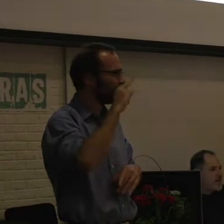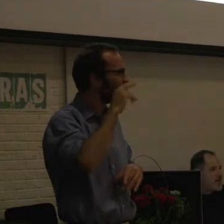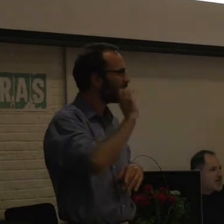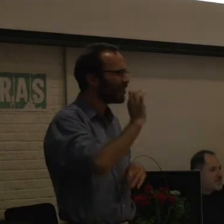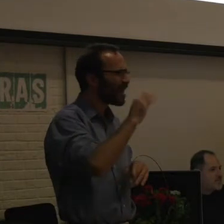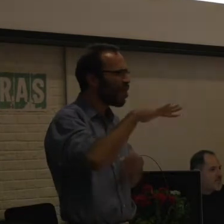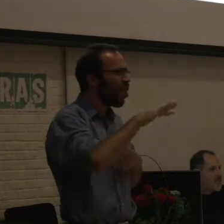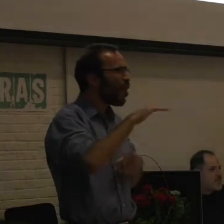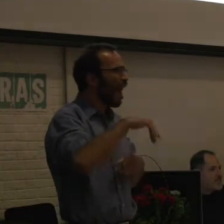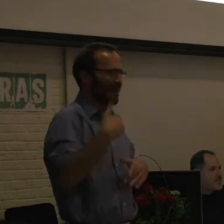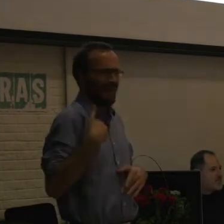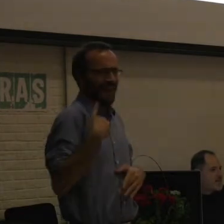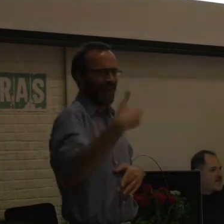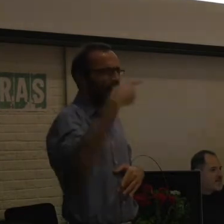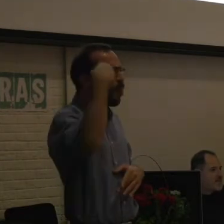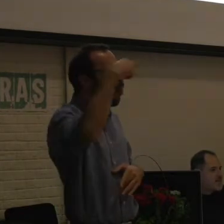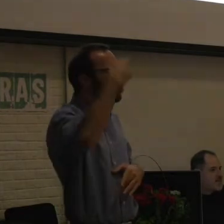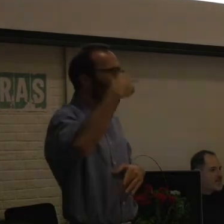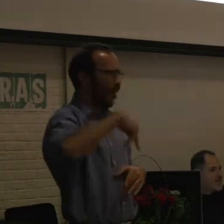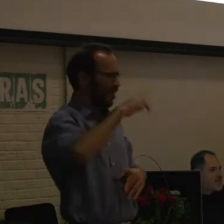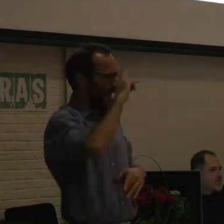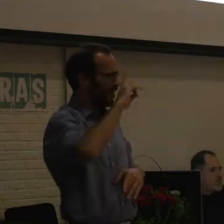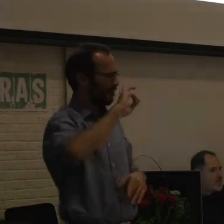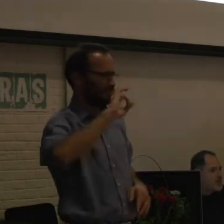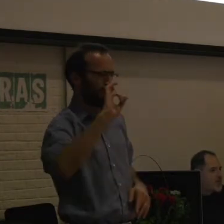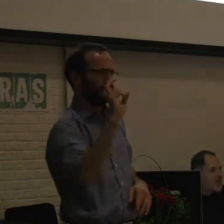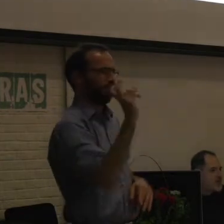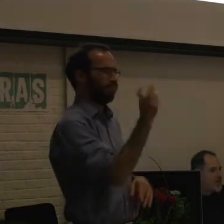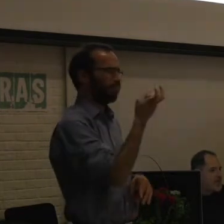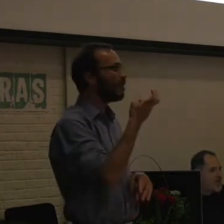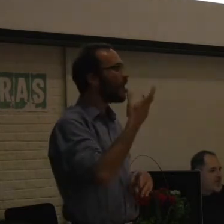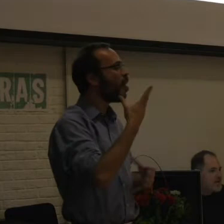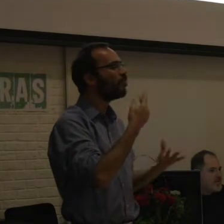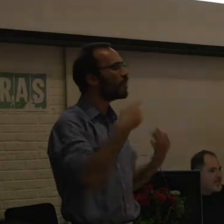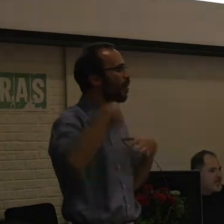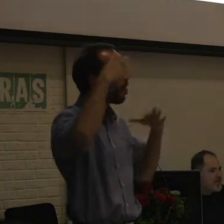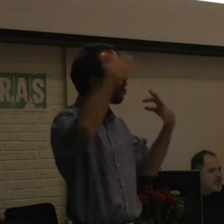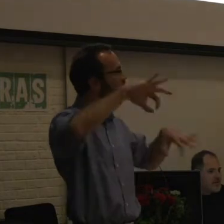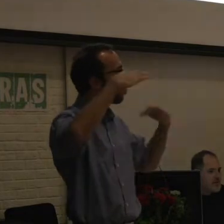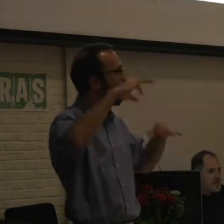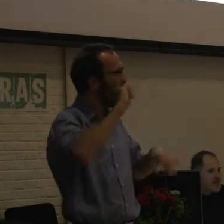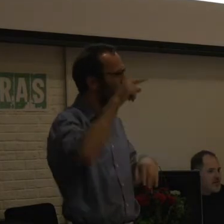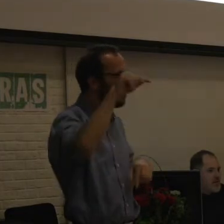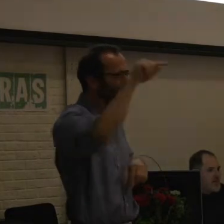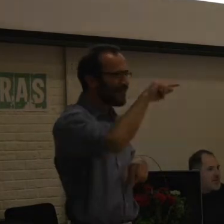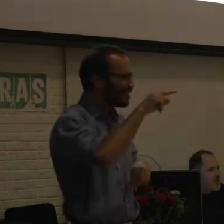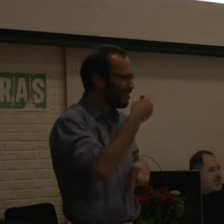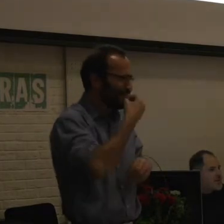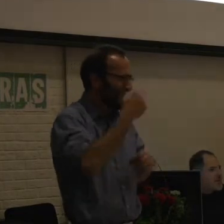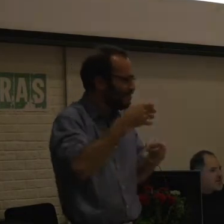grande que a veces pasan desapercibidos algunos lugares realmente impresionantes. ¿Sabíais que tenemos